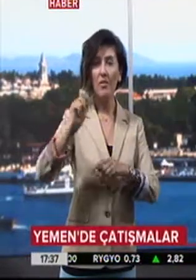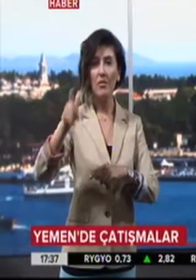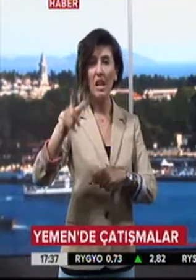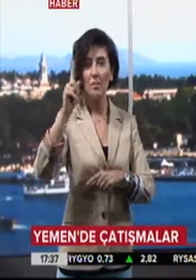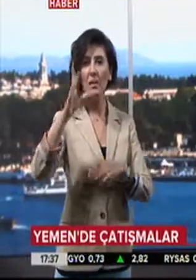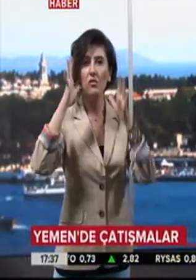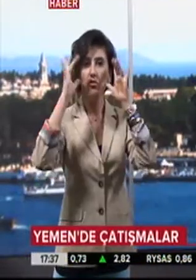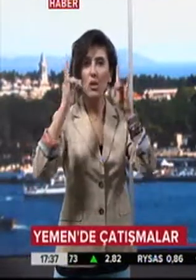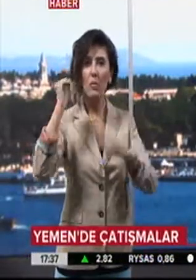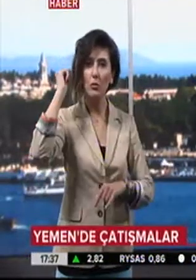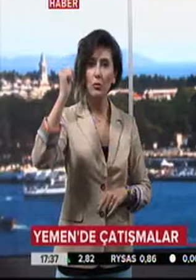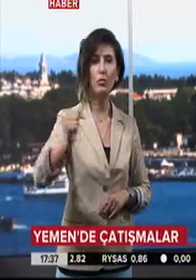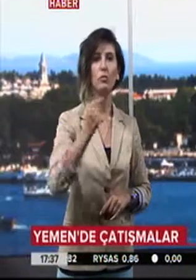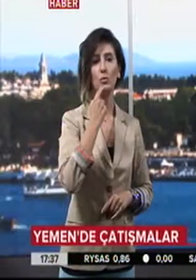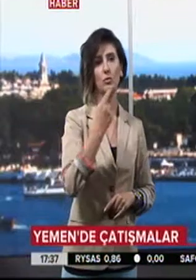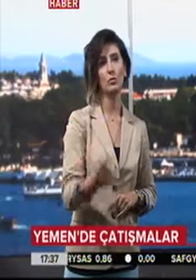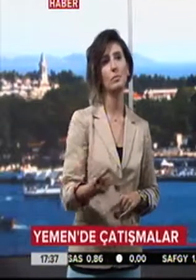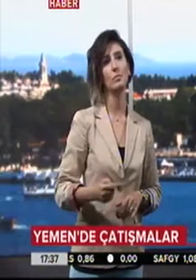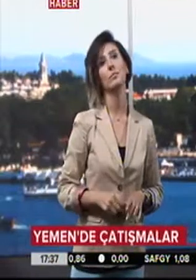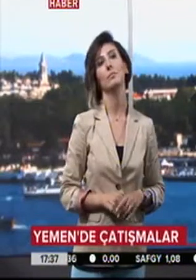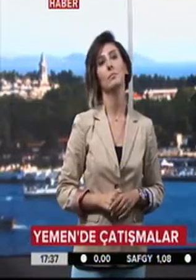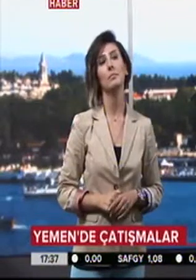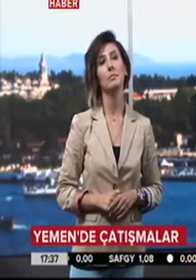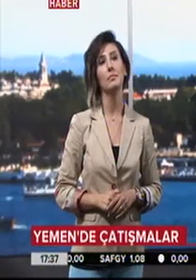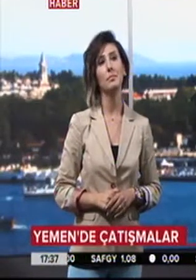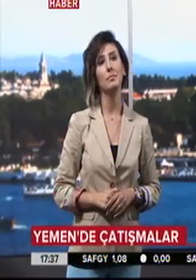camiyi vurduklarını öne sürdü.